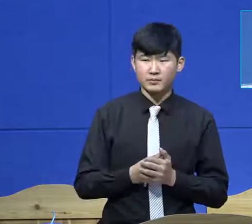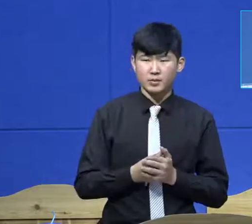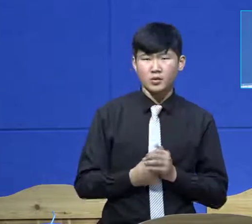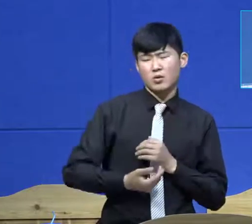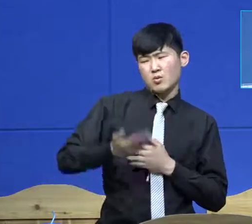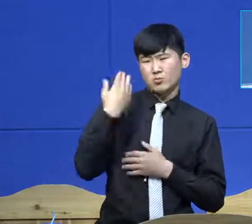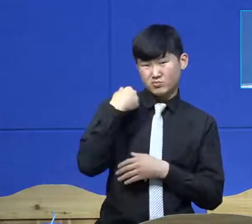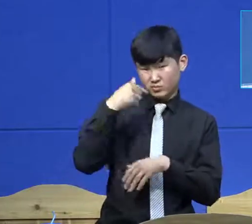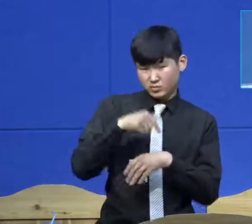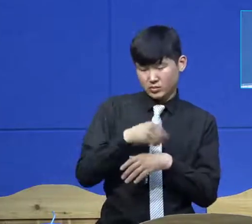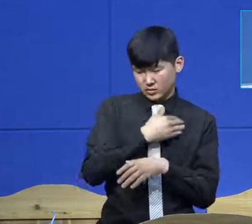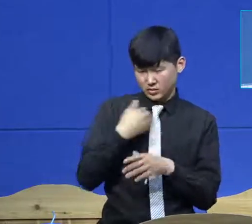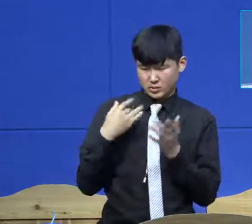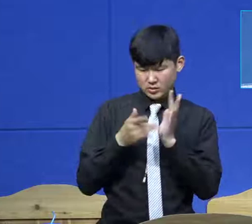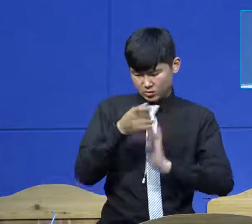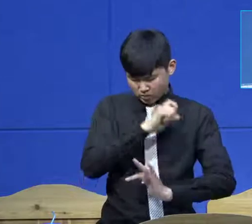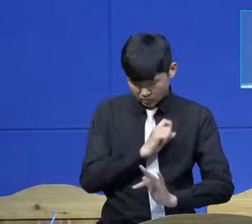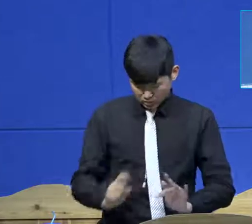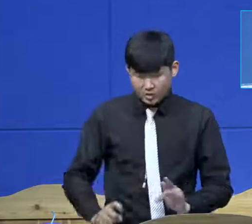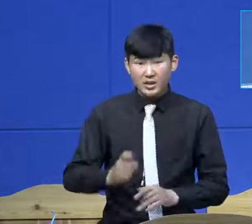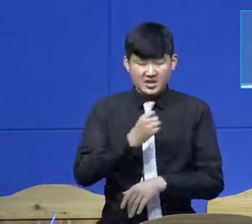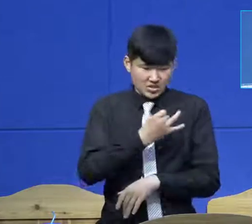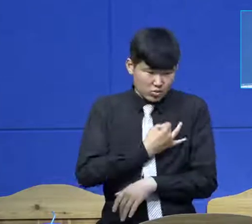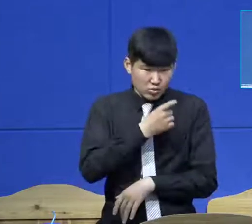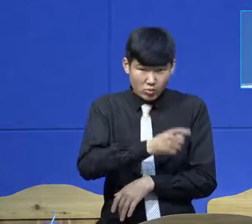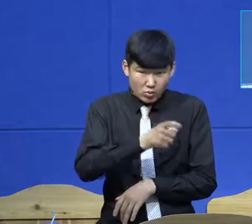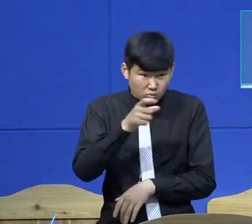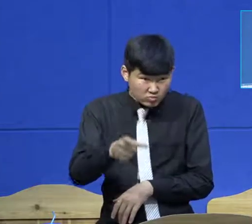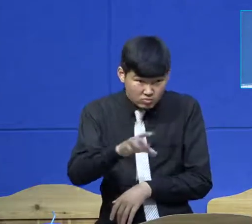өнгөрсөн үед эзэн Есүст итгэсэн хүмүүсийг алж шоронд хорж